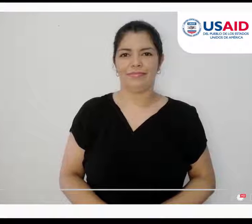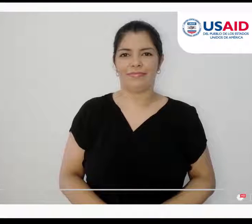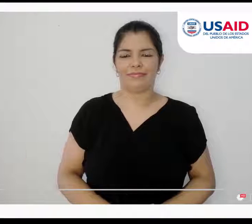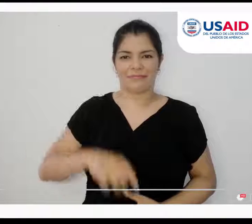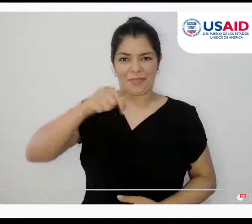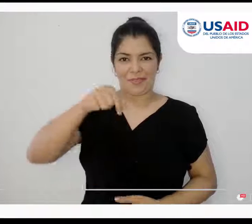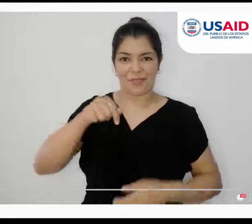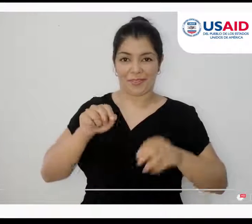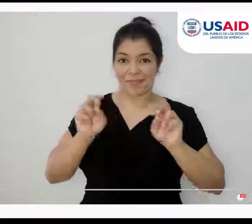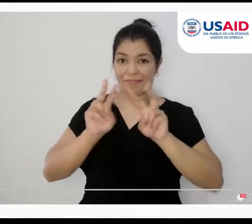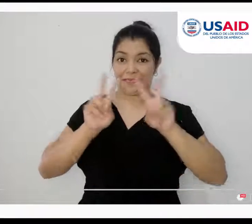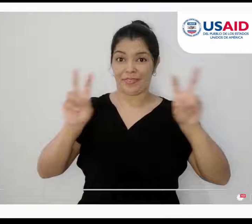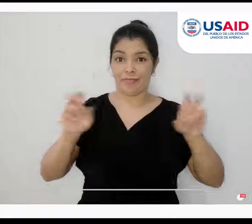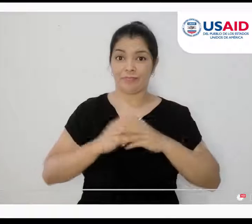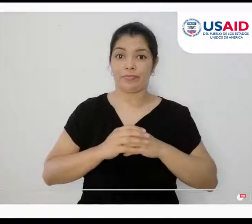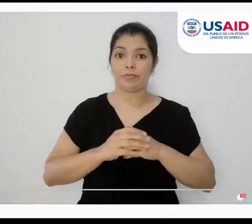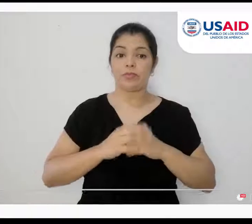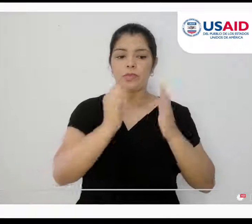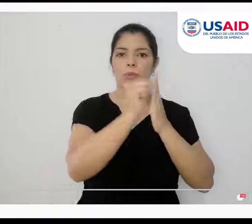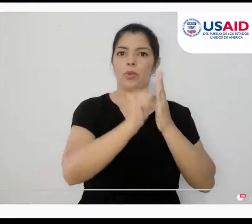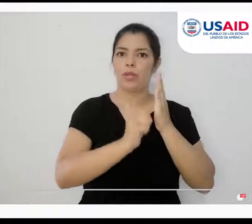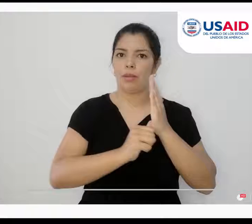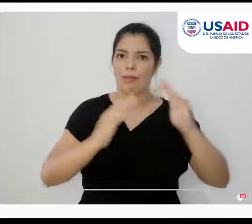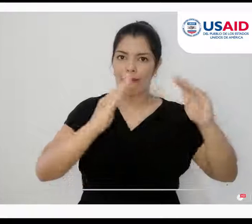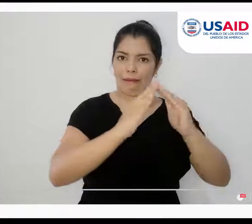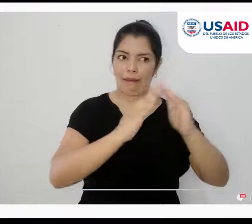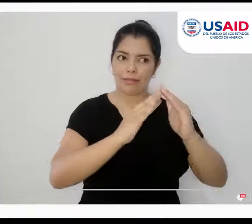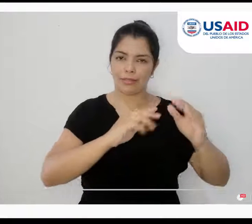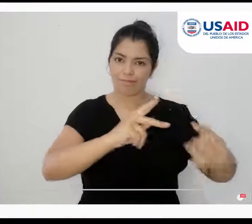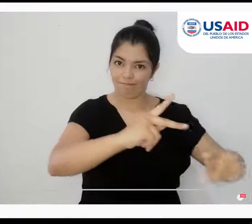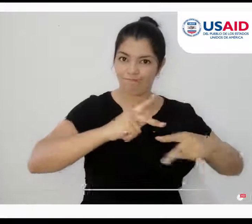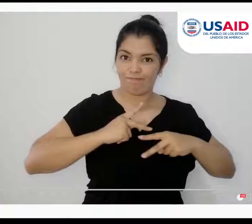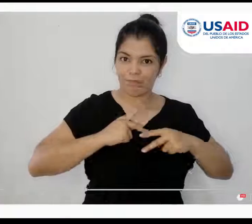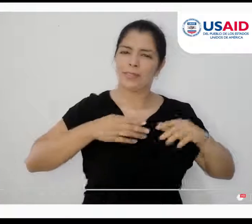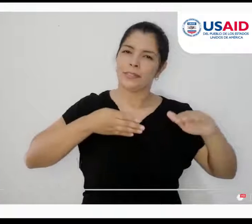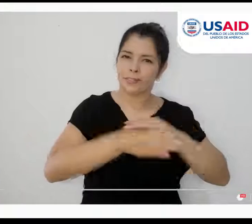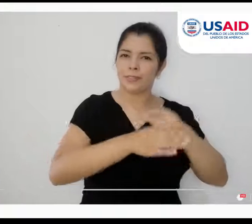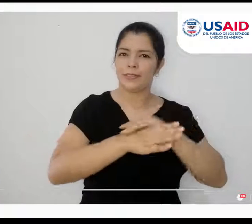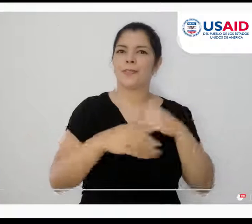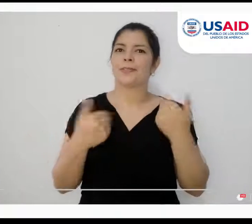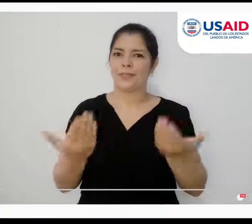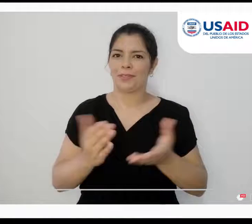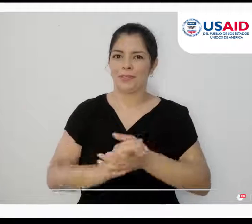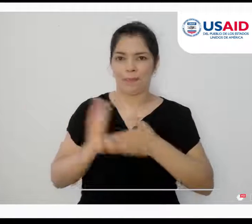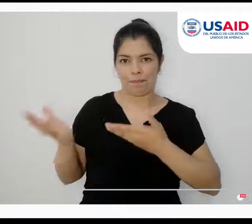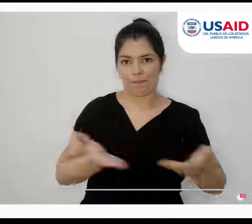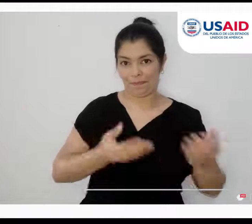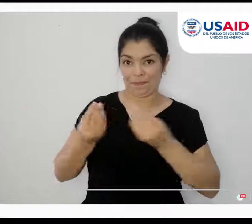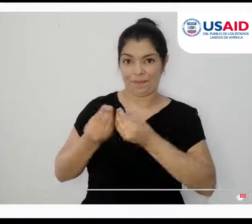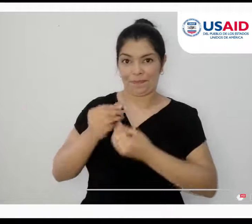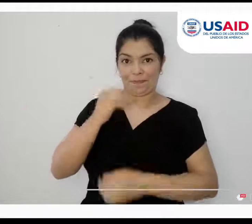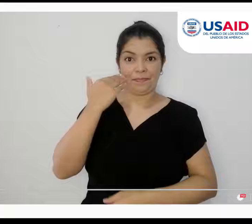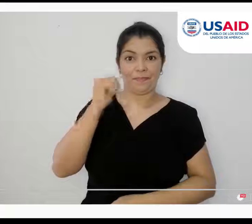El día de hoy vamos a hablar acerca de accesos a programas de vivienda accesible. Le doy la bienvenida a mi compañera Gensi López